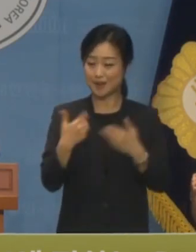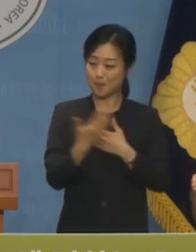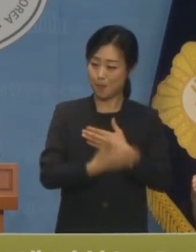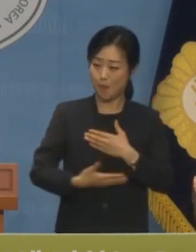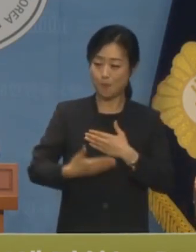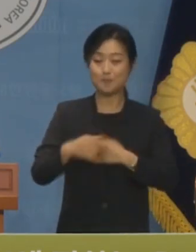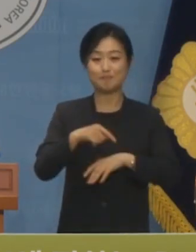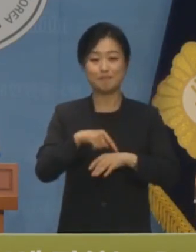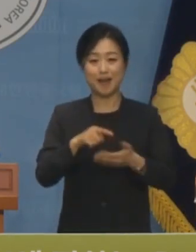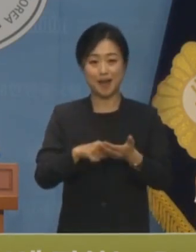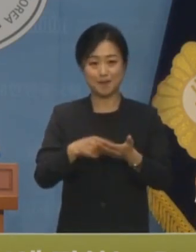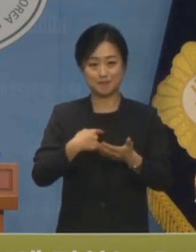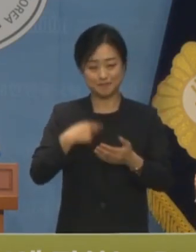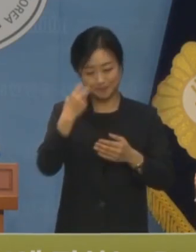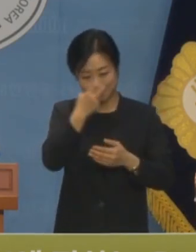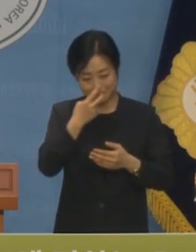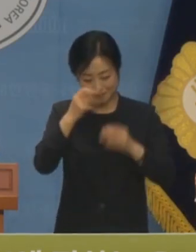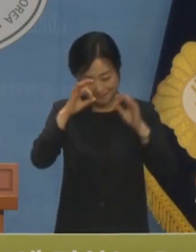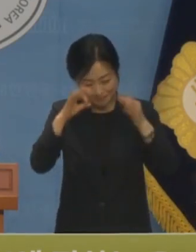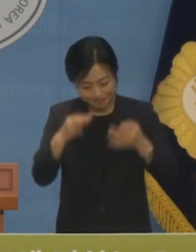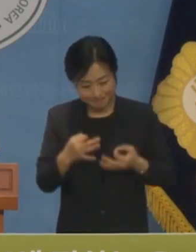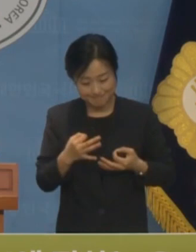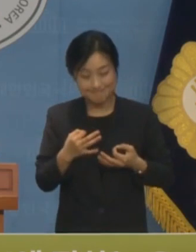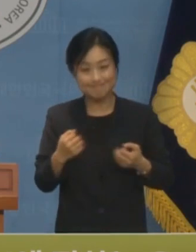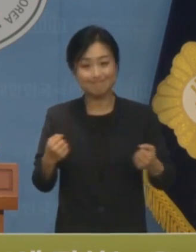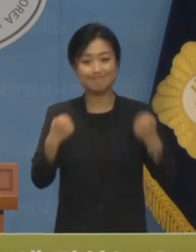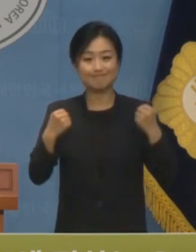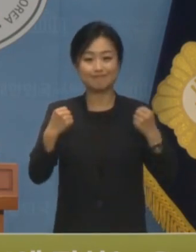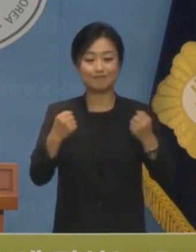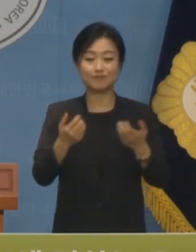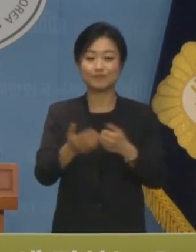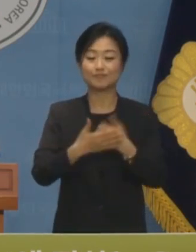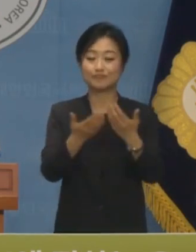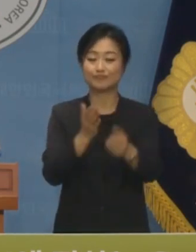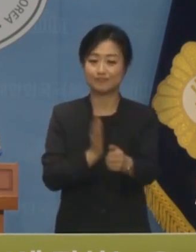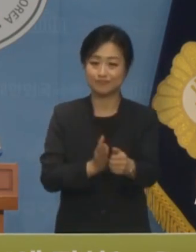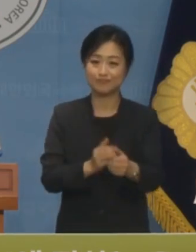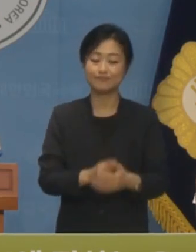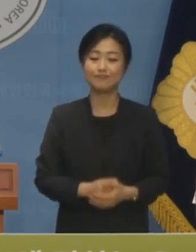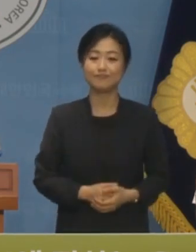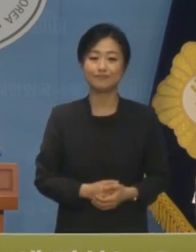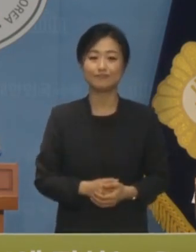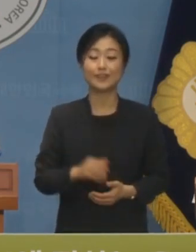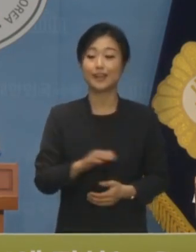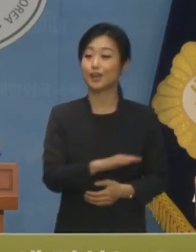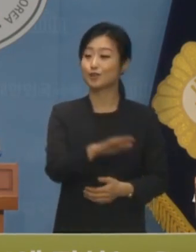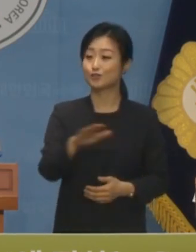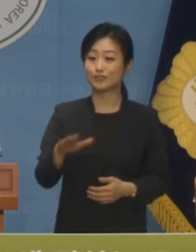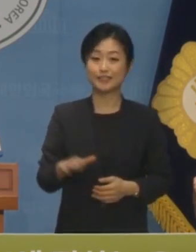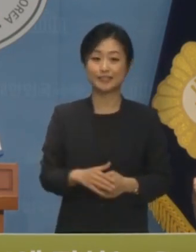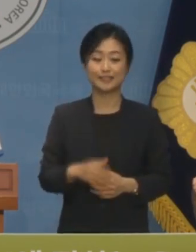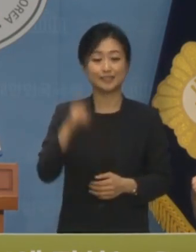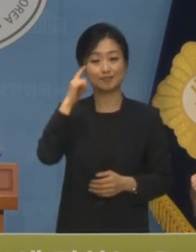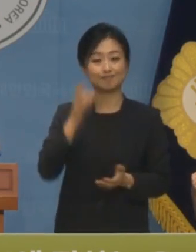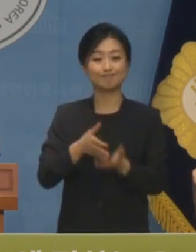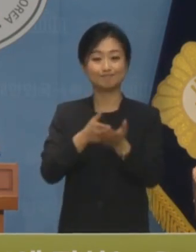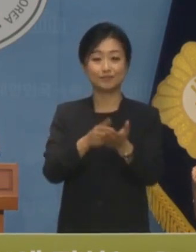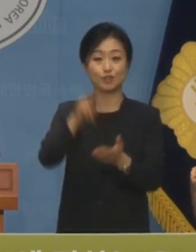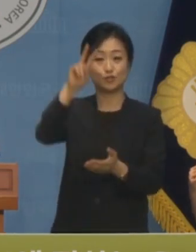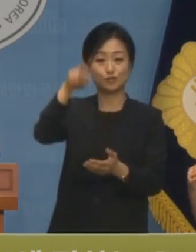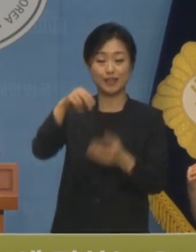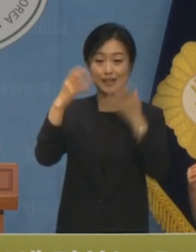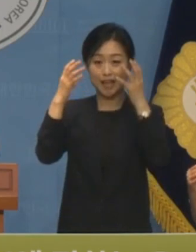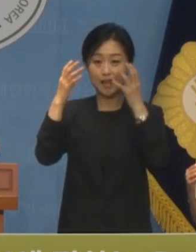몸과 마음을 잘 살피고 돌볼 수 있도록 해주십시오. 우리는 이러한 의견을 UN 아동